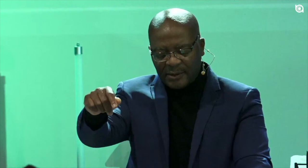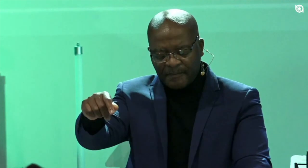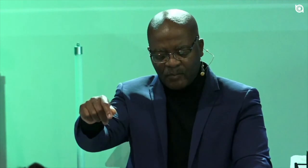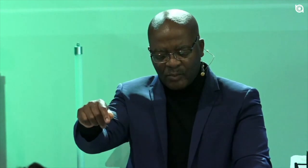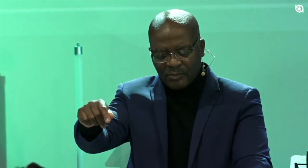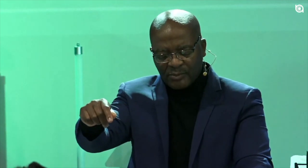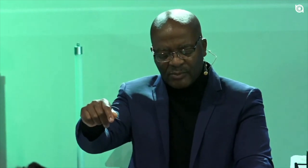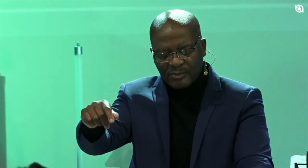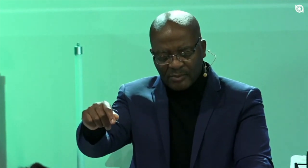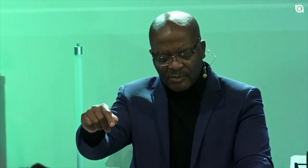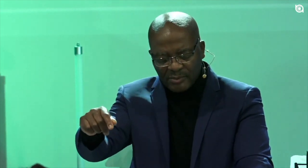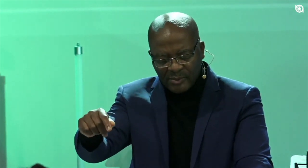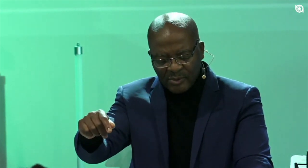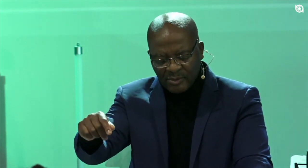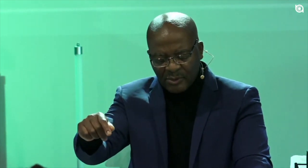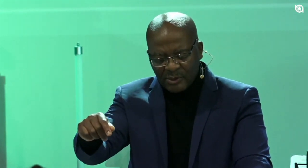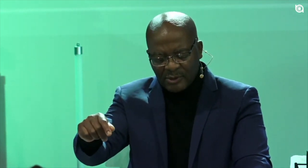Relève-toi.